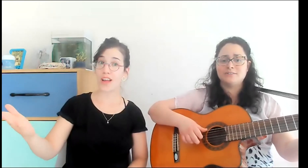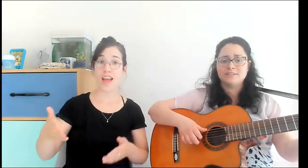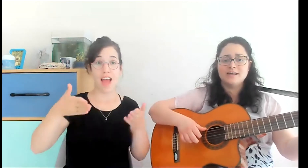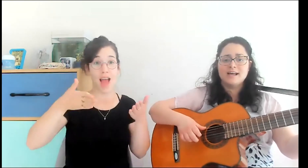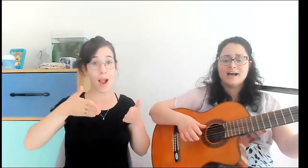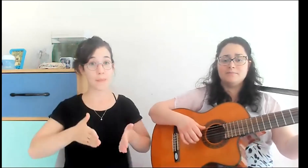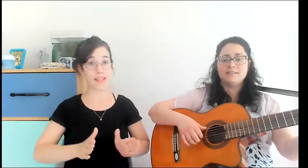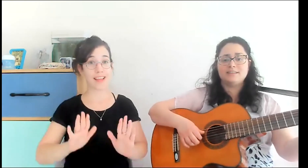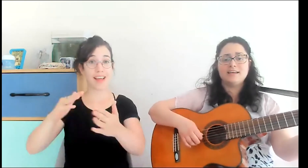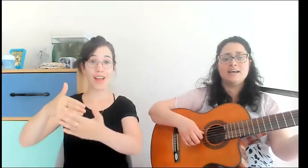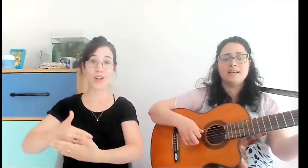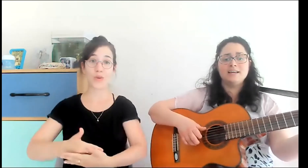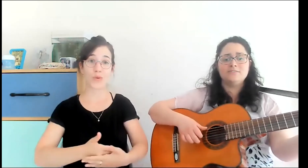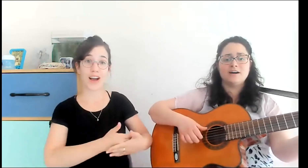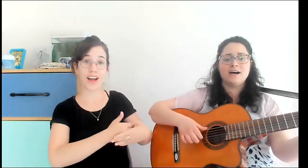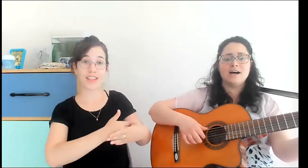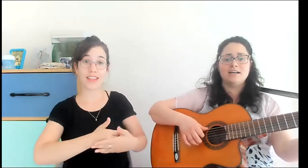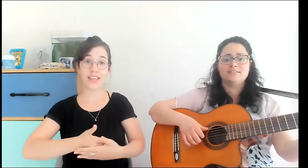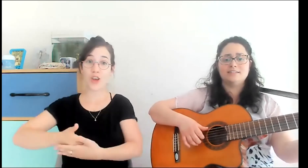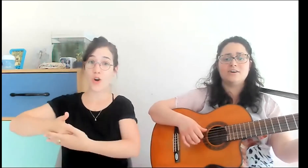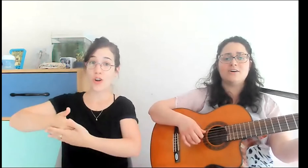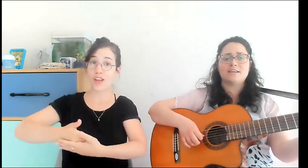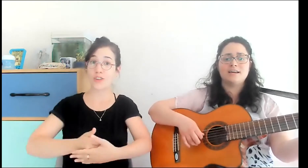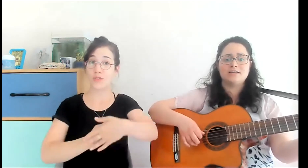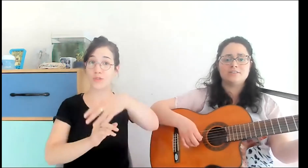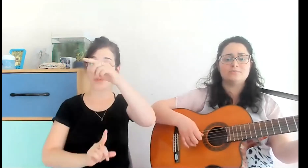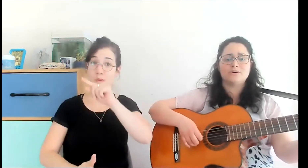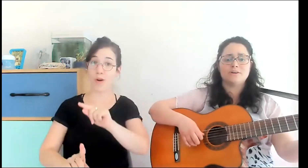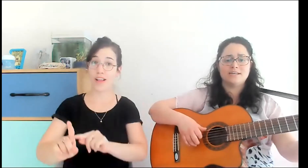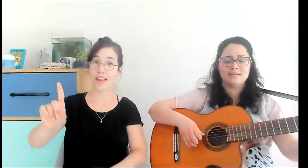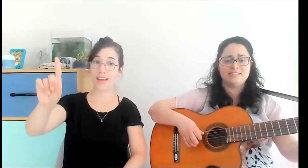והמתוק, על ביתנו התינוקת, שמורה לי